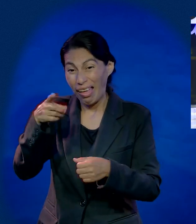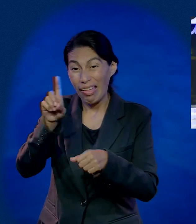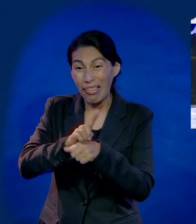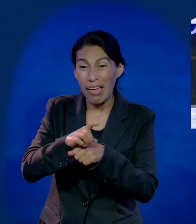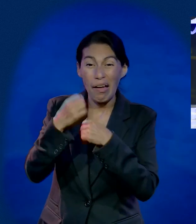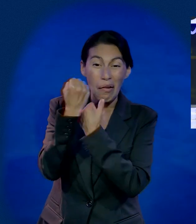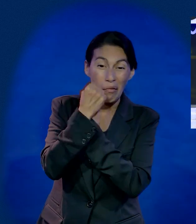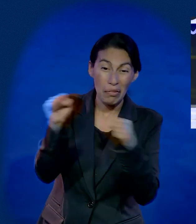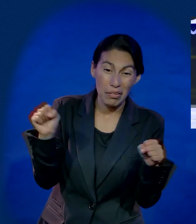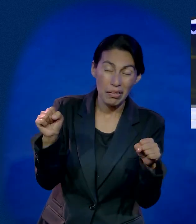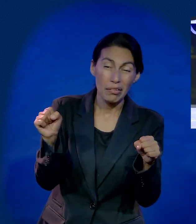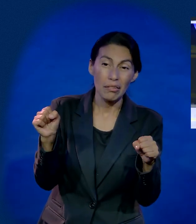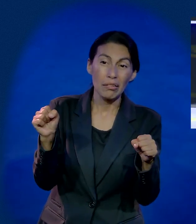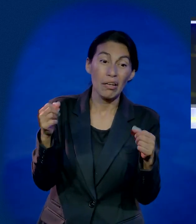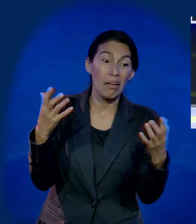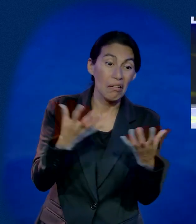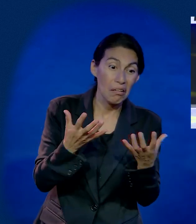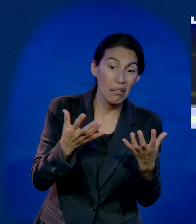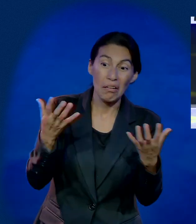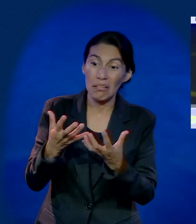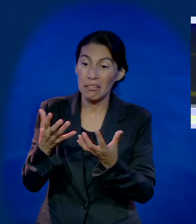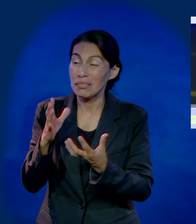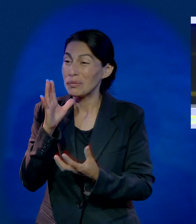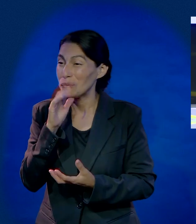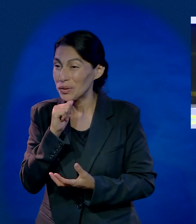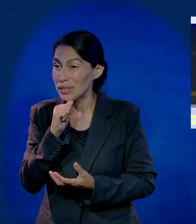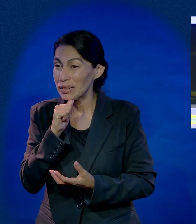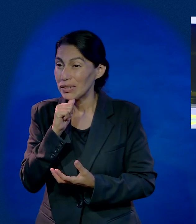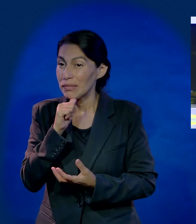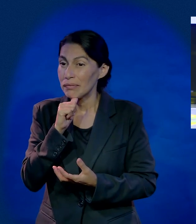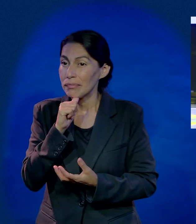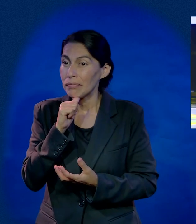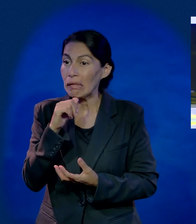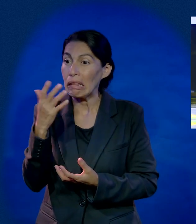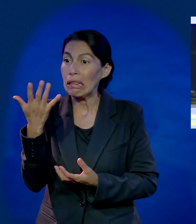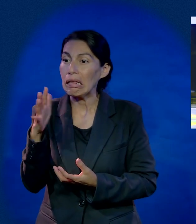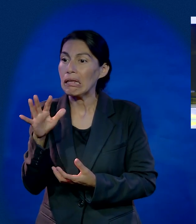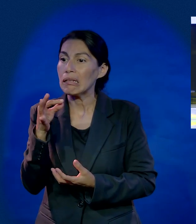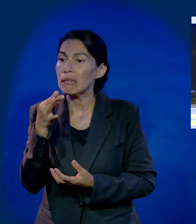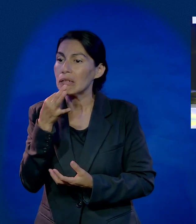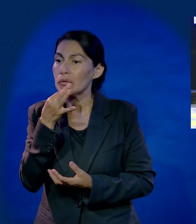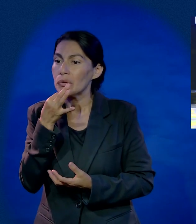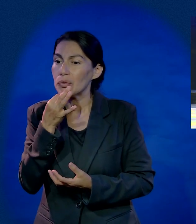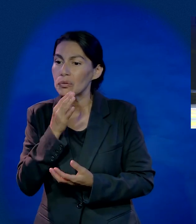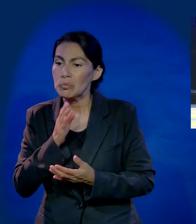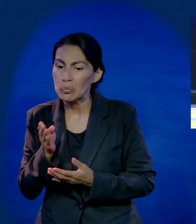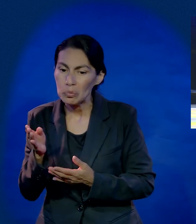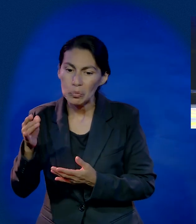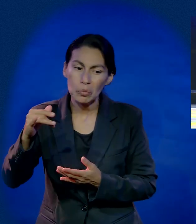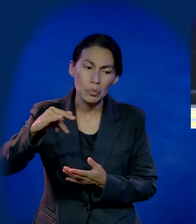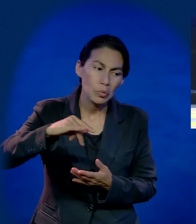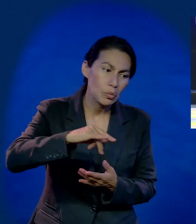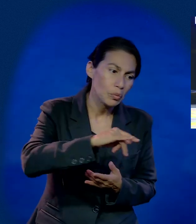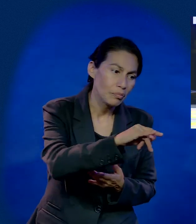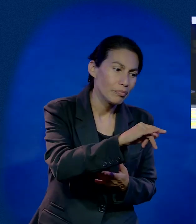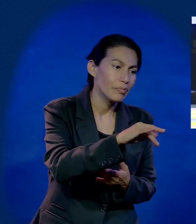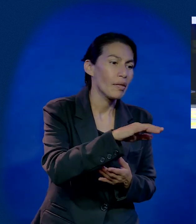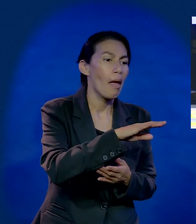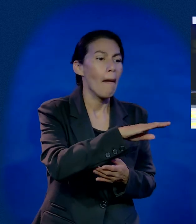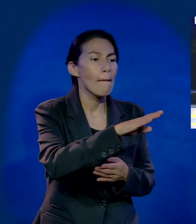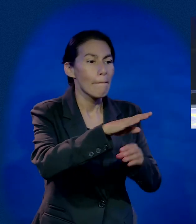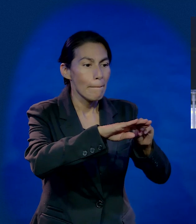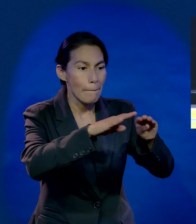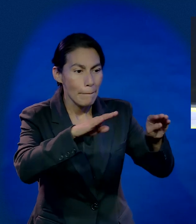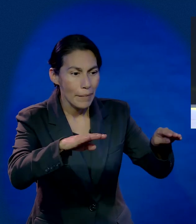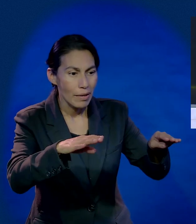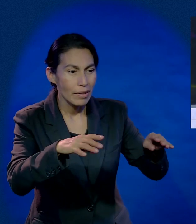pensé que el sábado es el día más aburrido porque no podemos hacer nada. Me costó 10 minutos de desviarme.